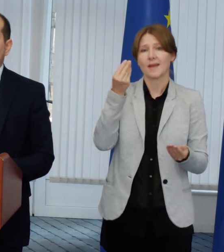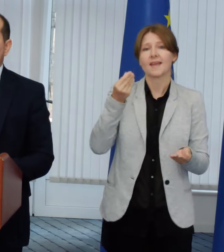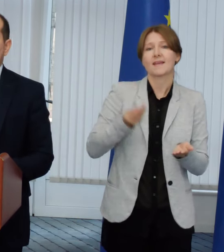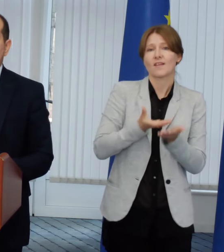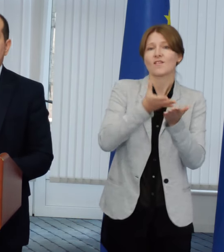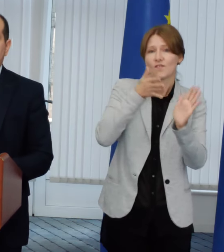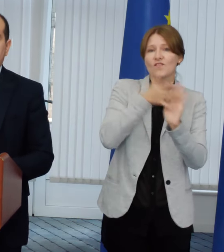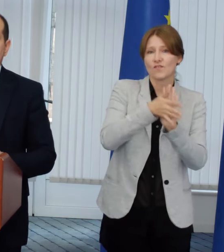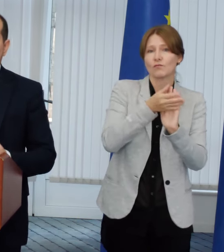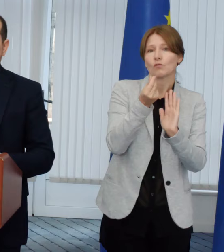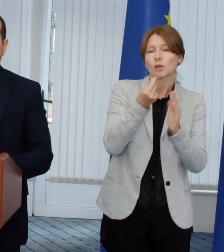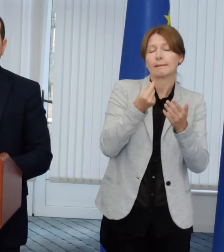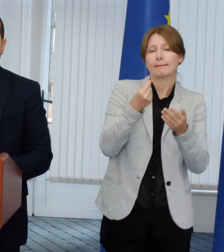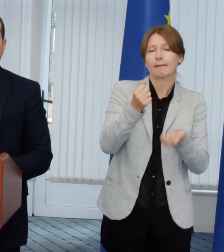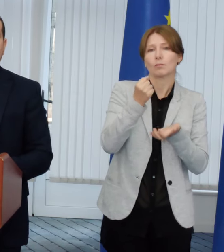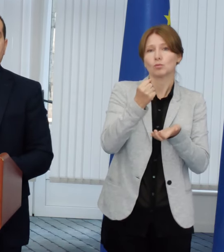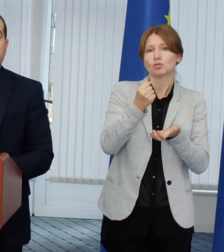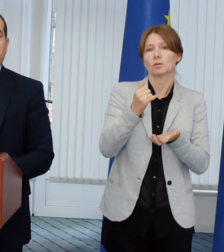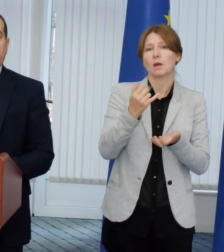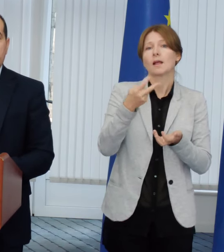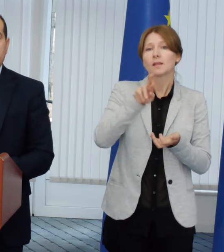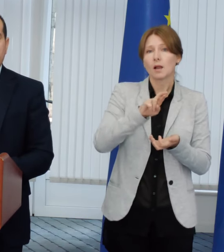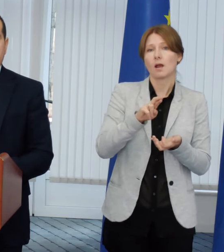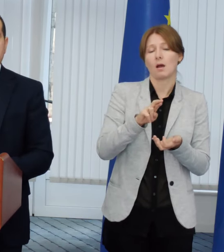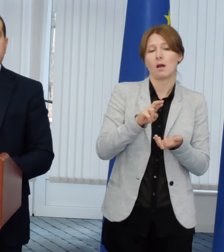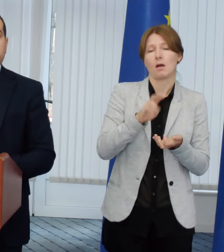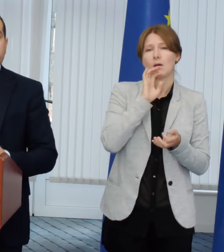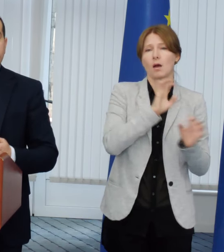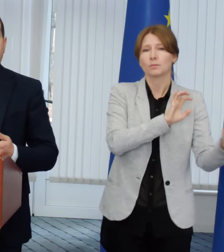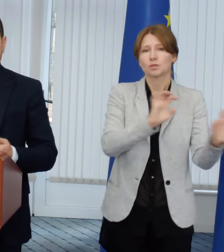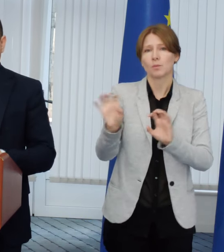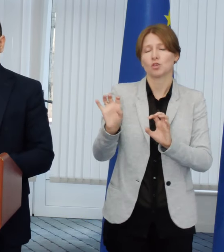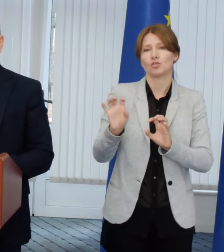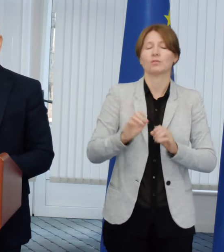15 milioane de lei adițional, iarăși pentru echipament de protecție,